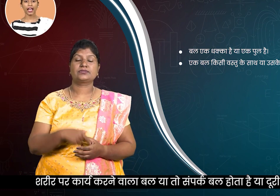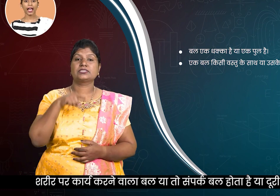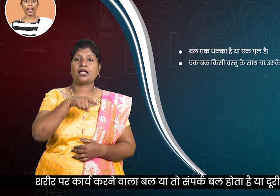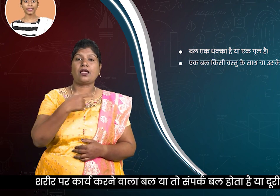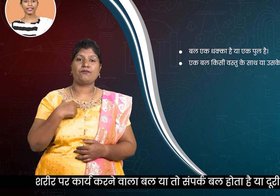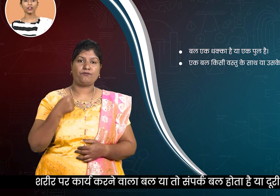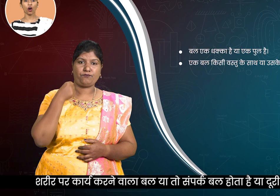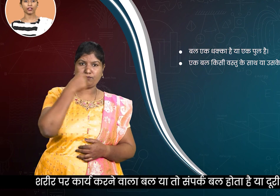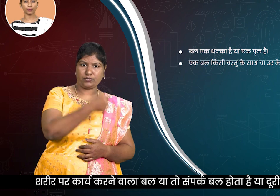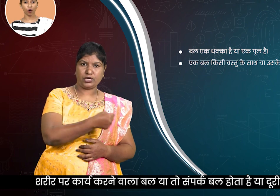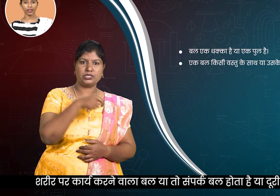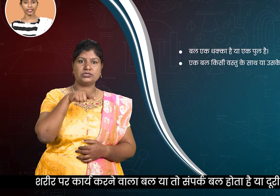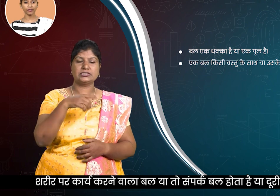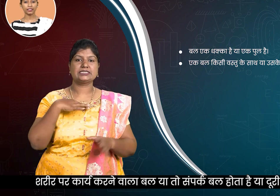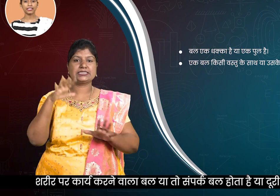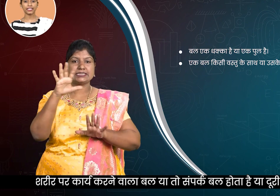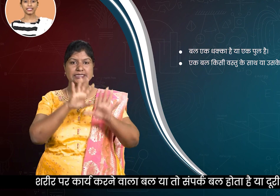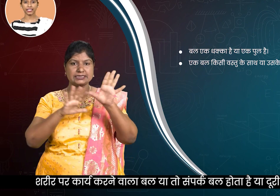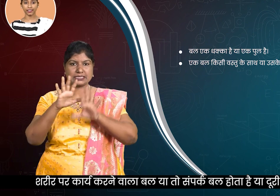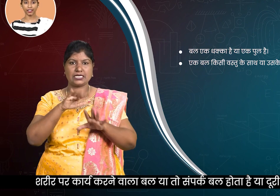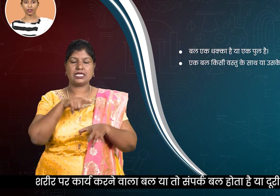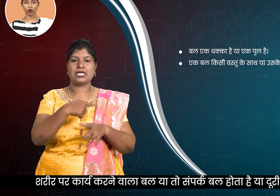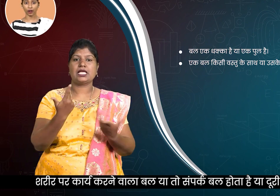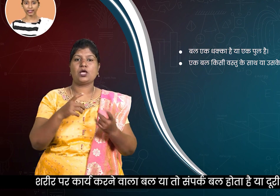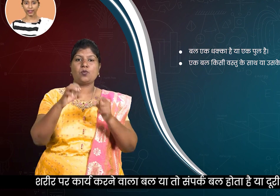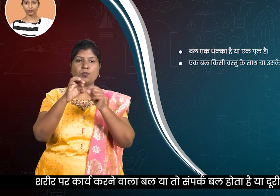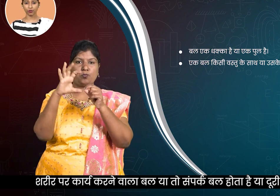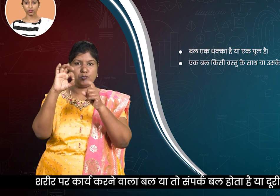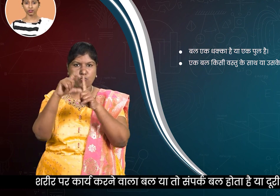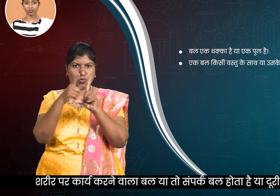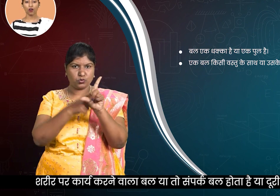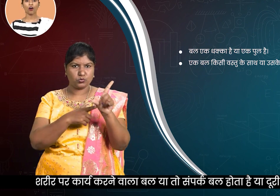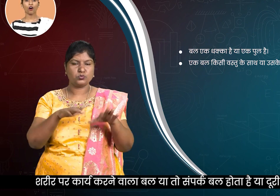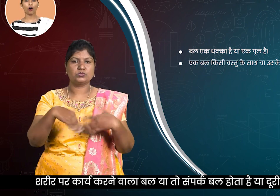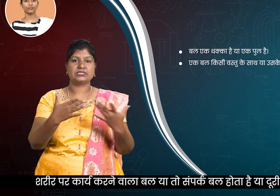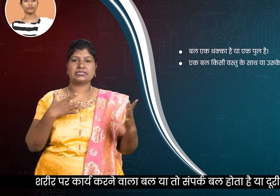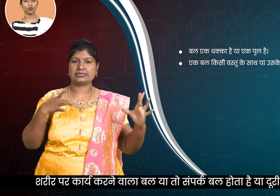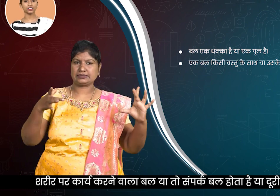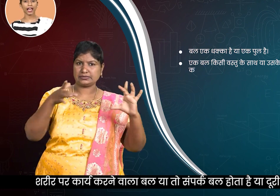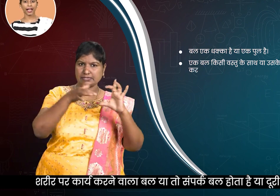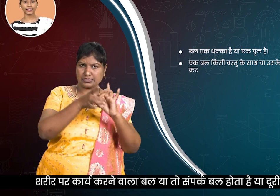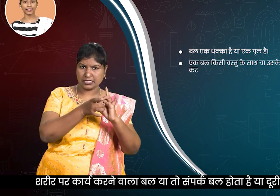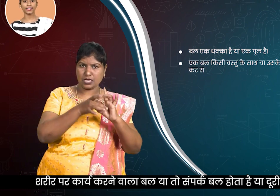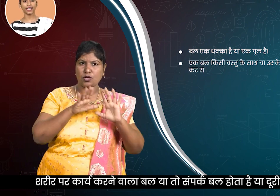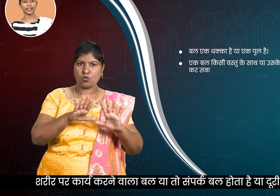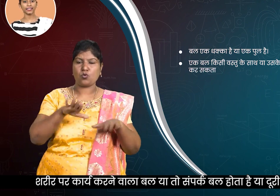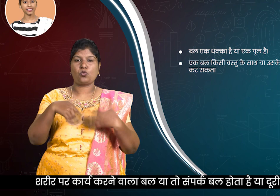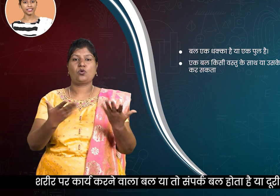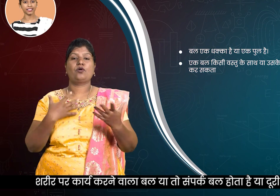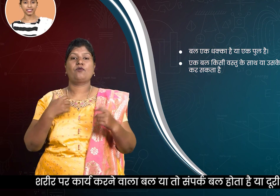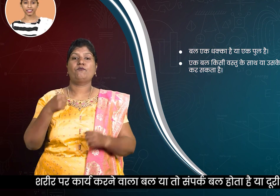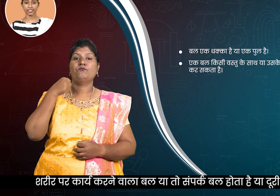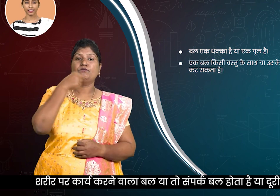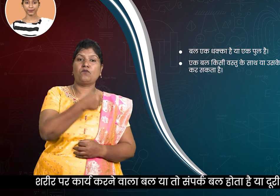शरीर पर कार्य करने वाला बल या तो हमारे संपर्क में होता है या कुछ दूरी पर होता है।